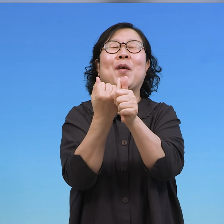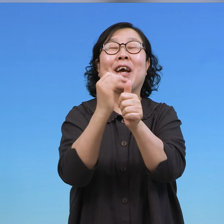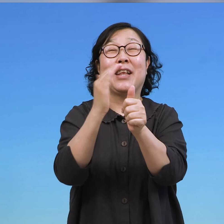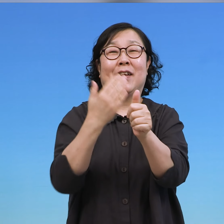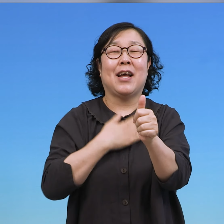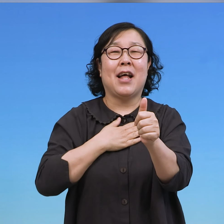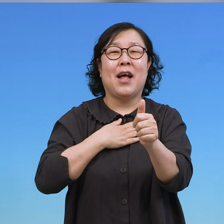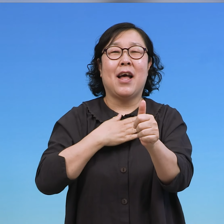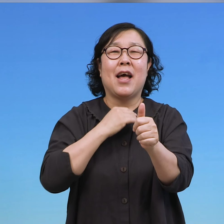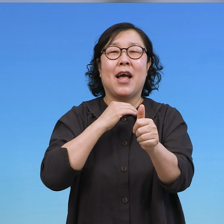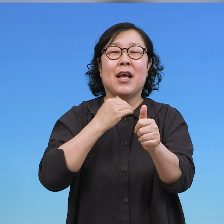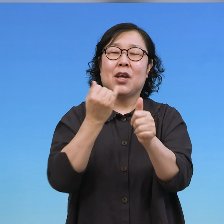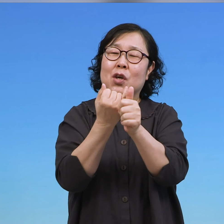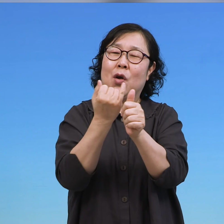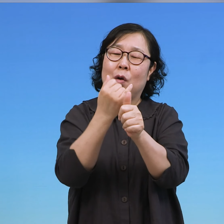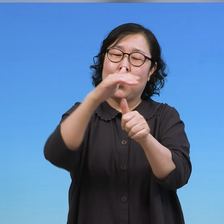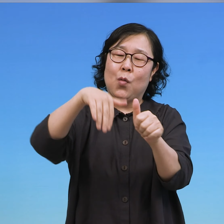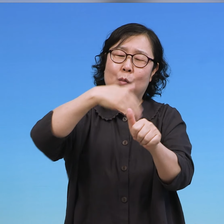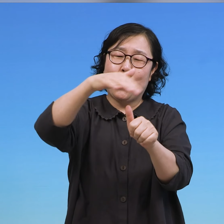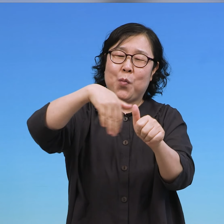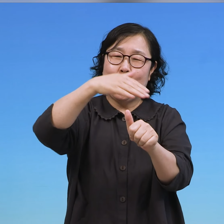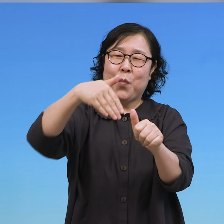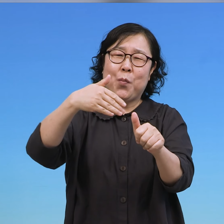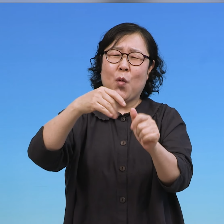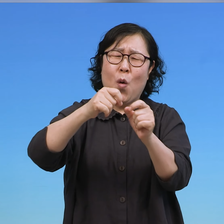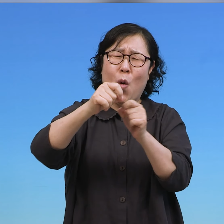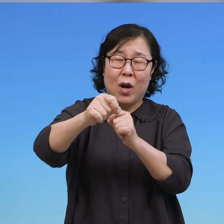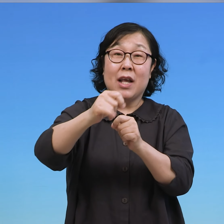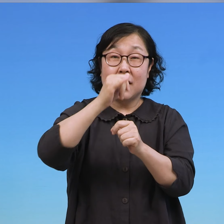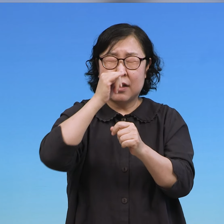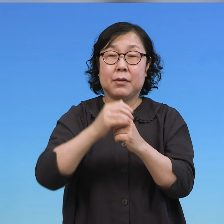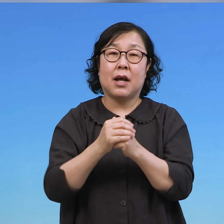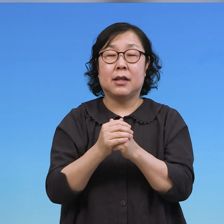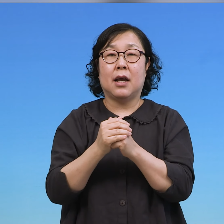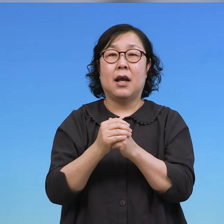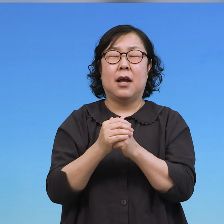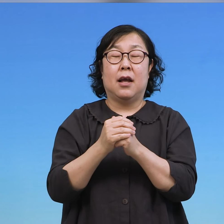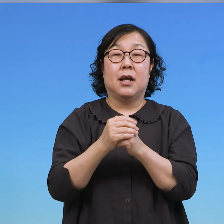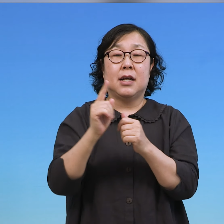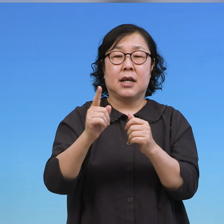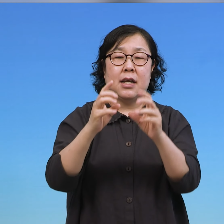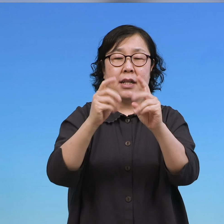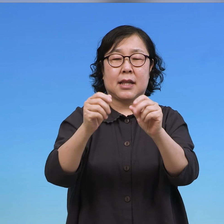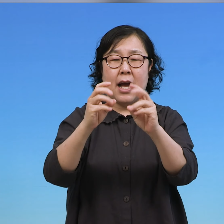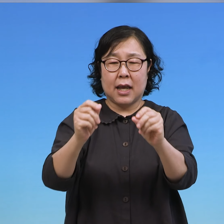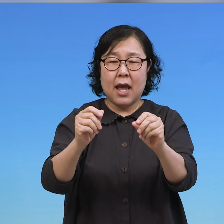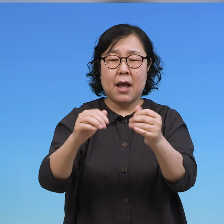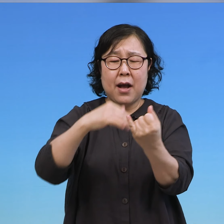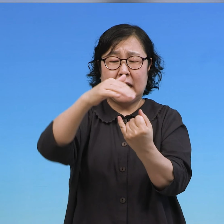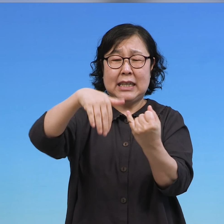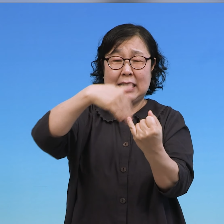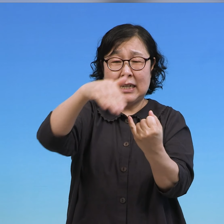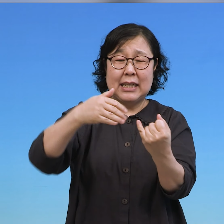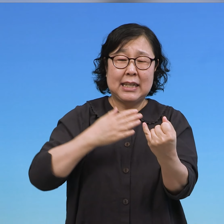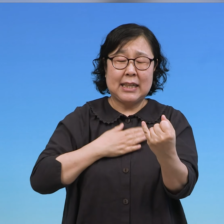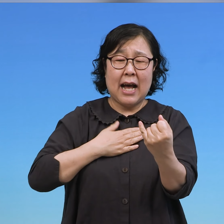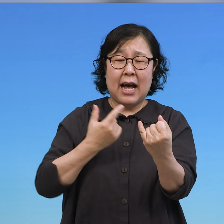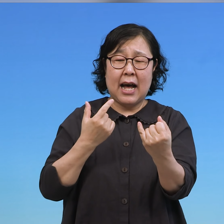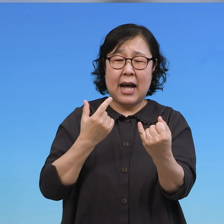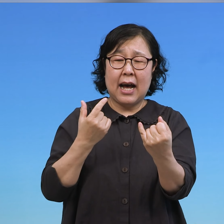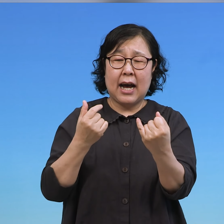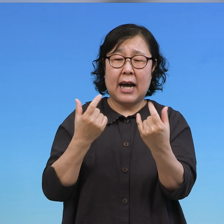제 결혼이 늦어졌잖아요. 그 당시로는 많이 늦어진 거거든요. 그래서 이제 이 땅의 미혼 여성들은 다